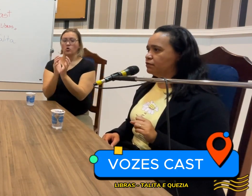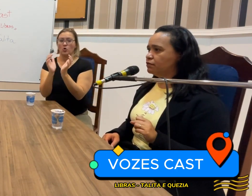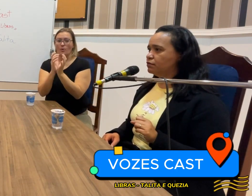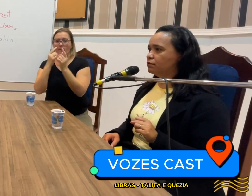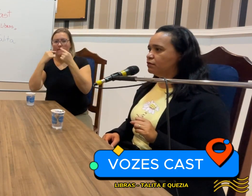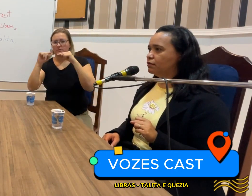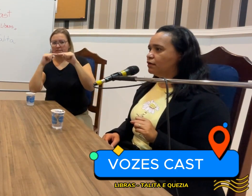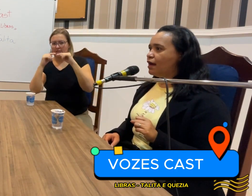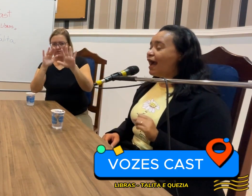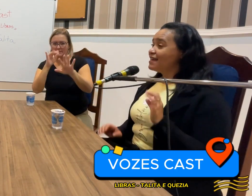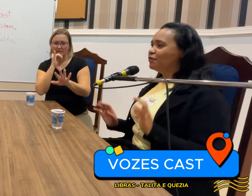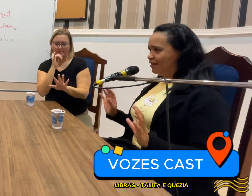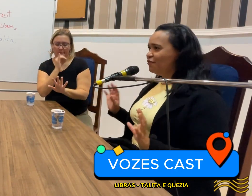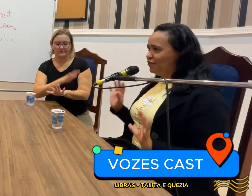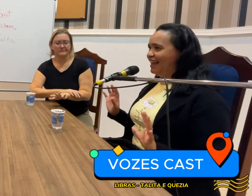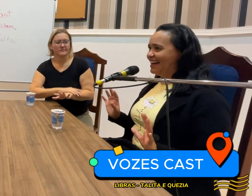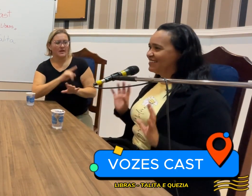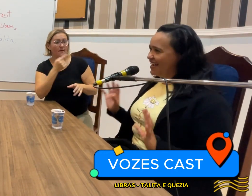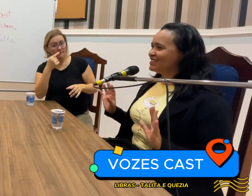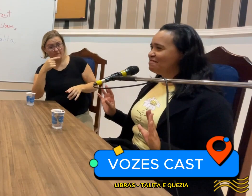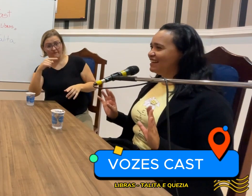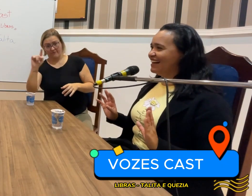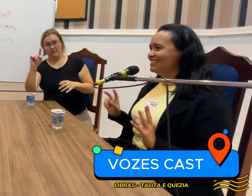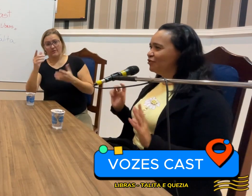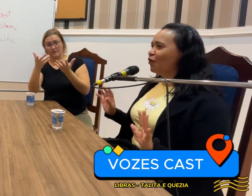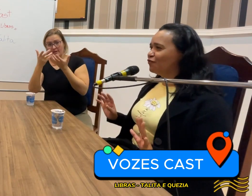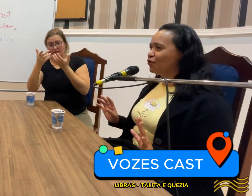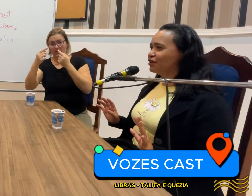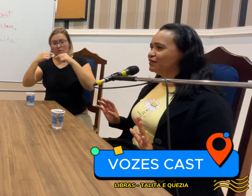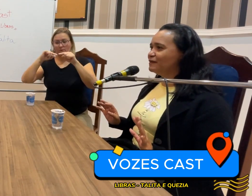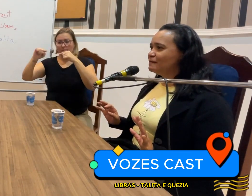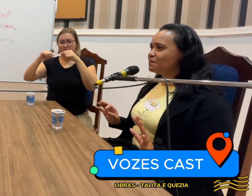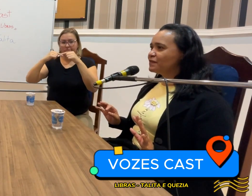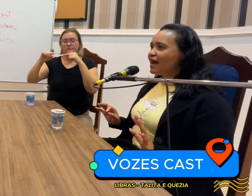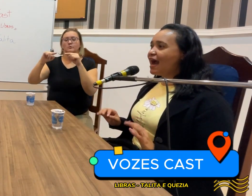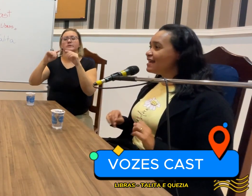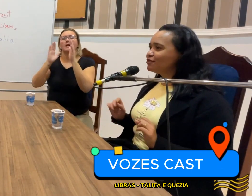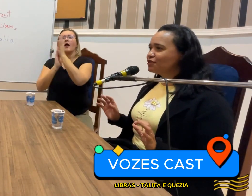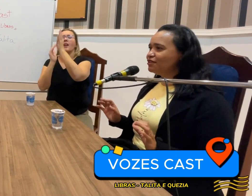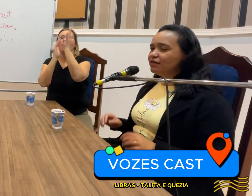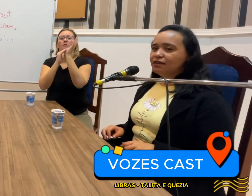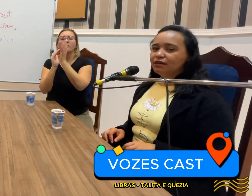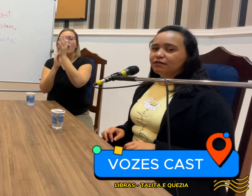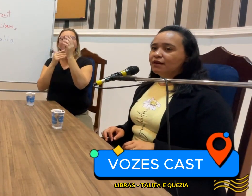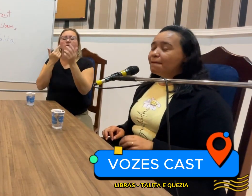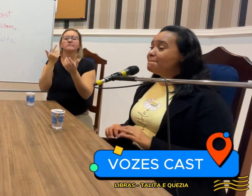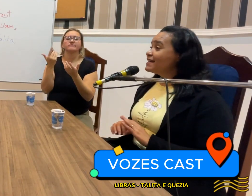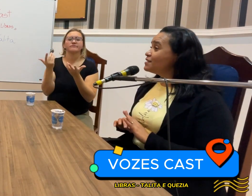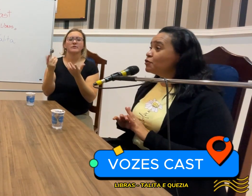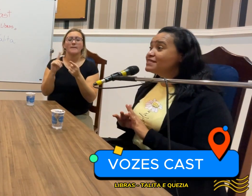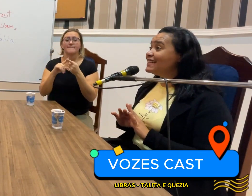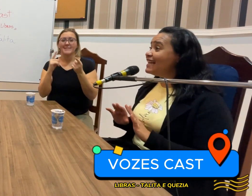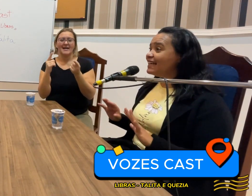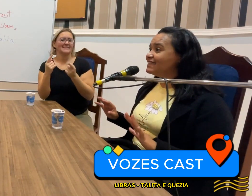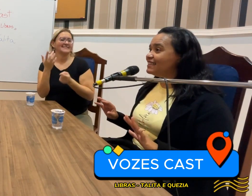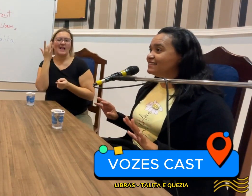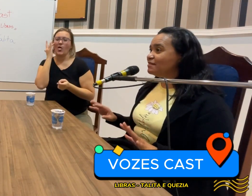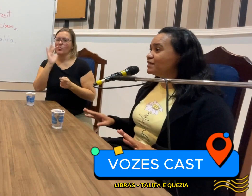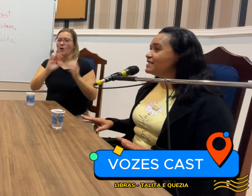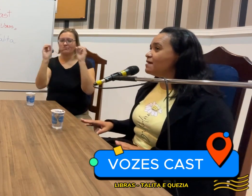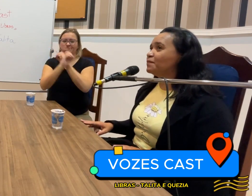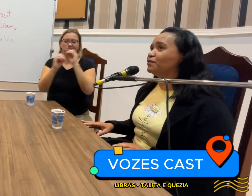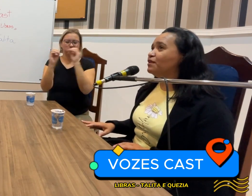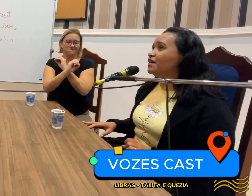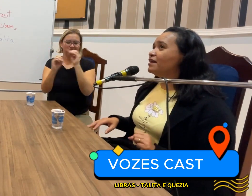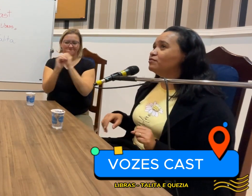musical. Sim. Aí eu vou lá, eu quero trabalhar no louvor. Aí mas eu não sei nada.